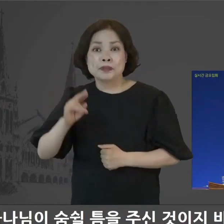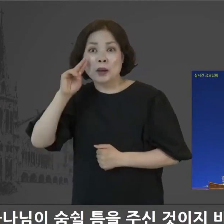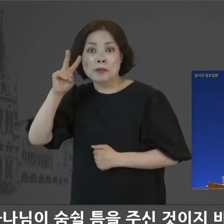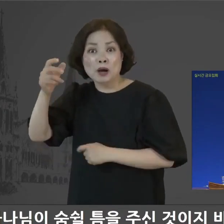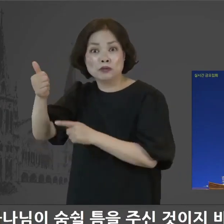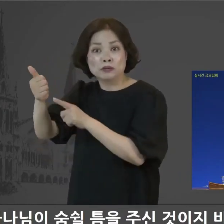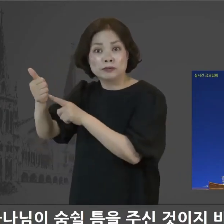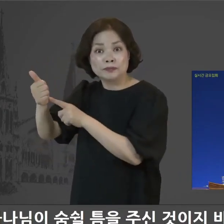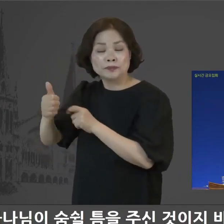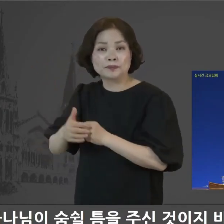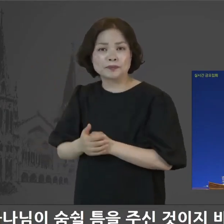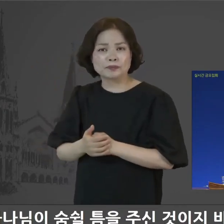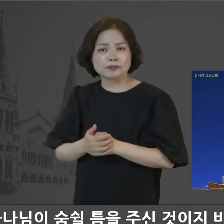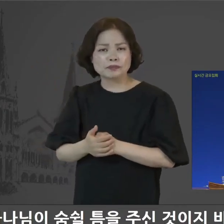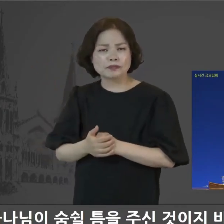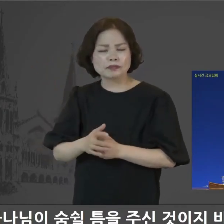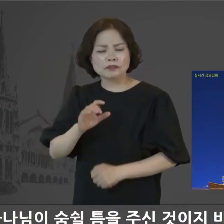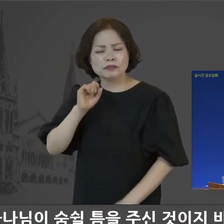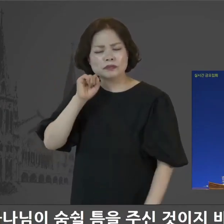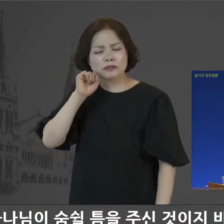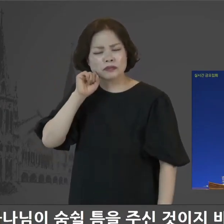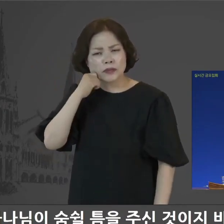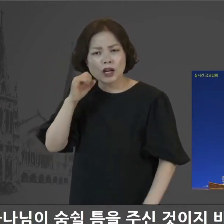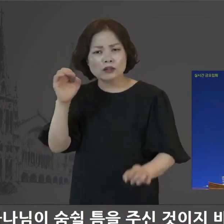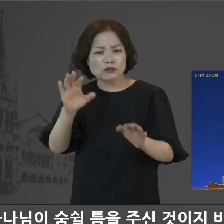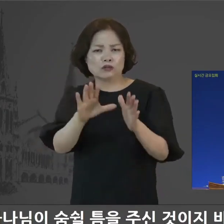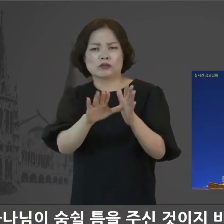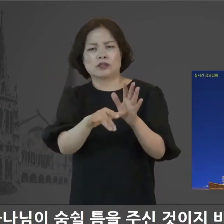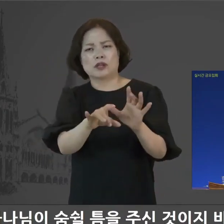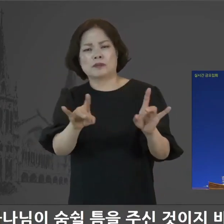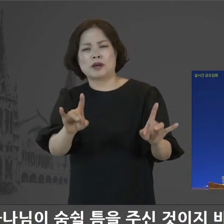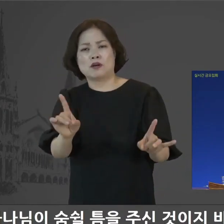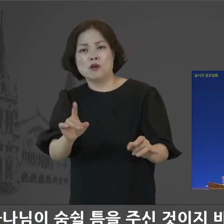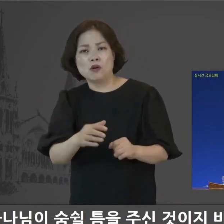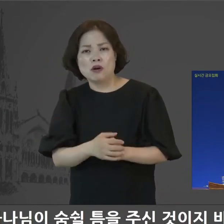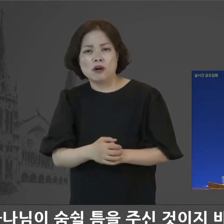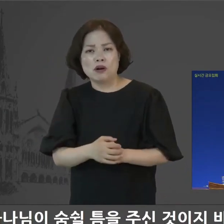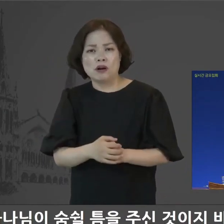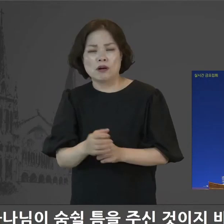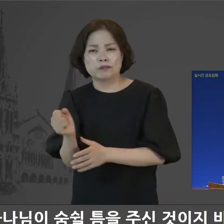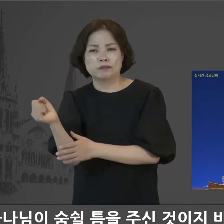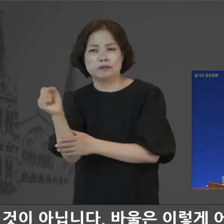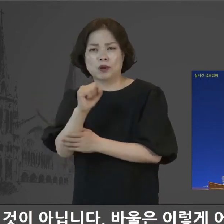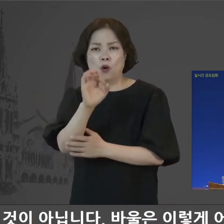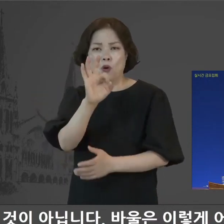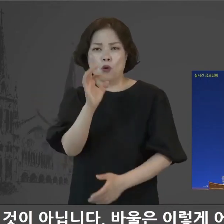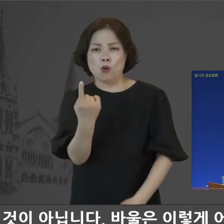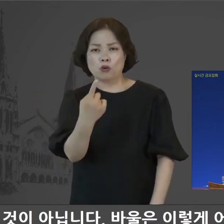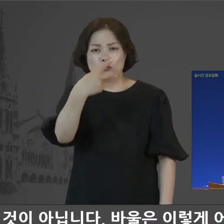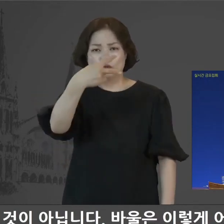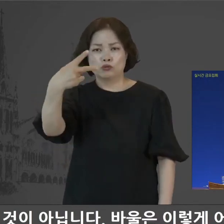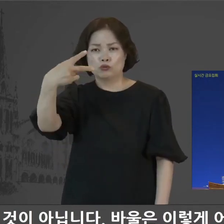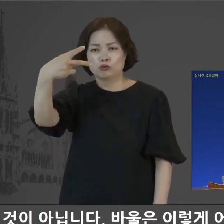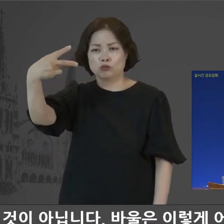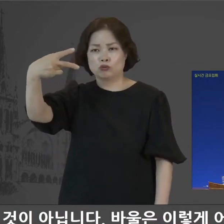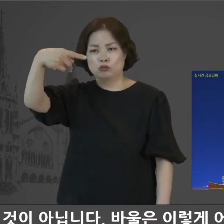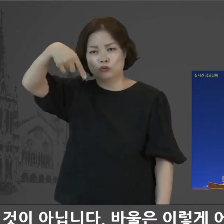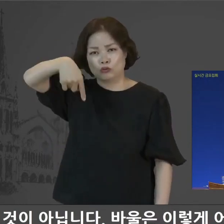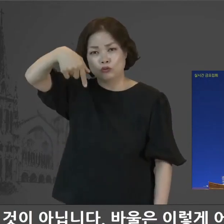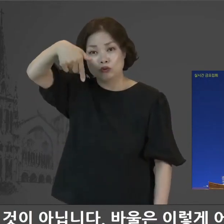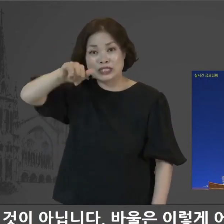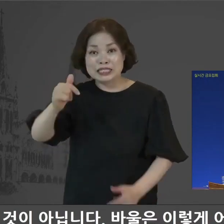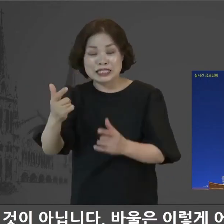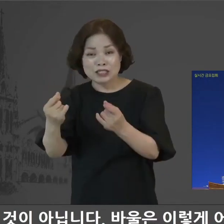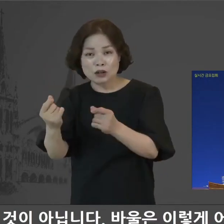바울은 이렇게 어려운 순간마다 어쩌면 그렇게 오뚜기처럼 일어납니까? 상황이